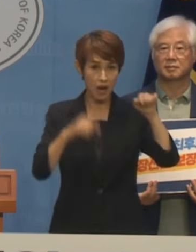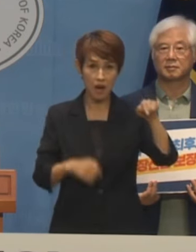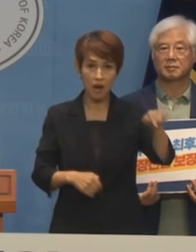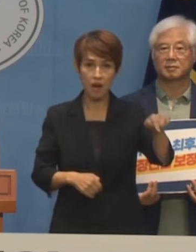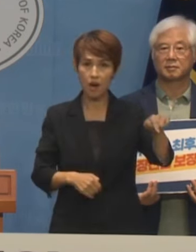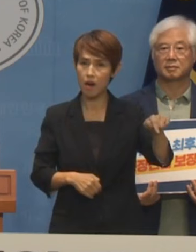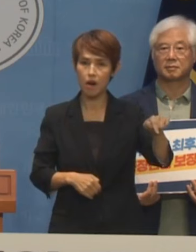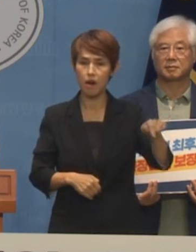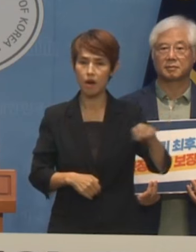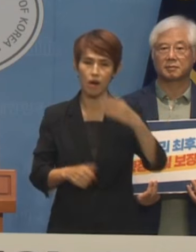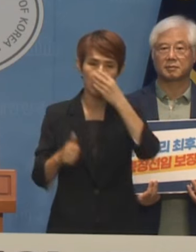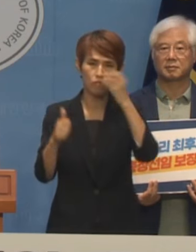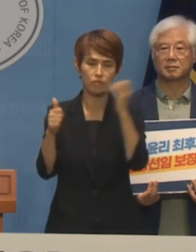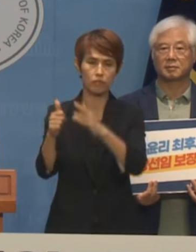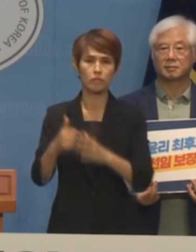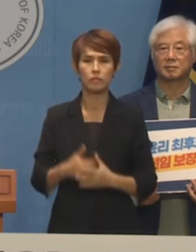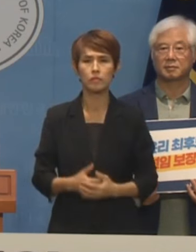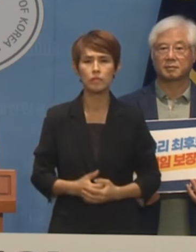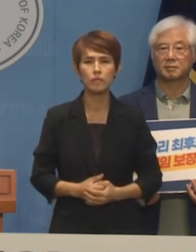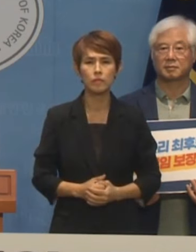계속해서 묵살해 왔습니다.